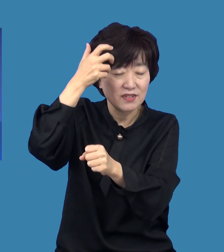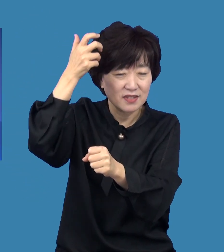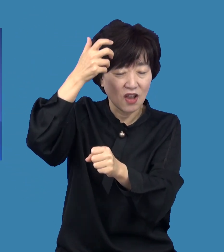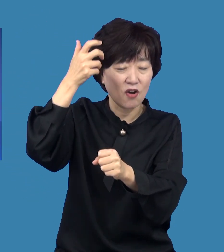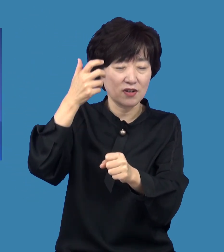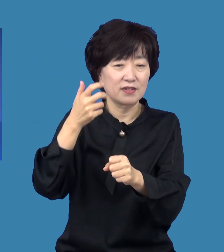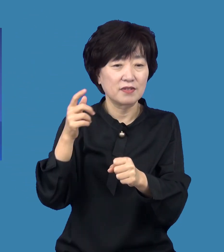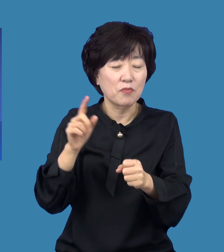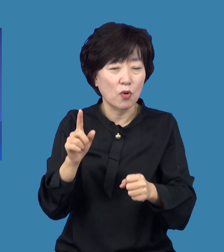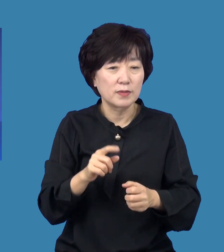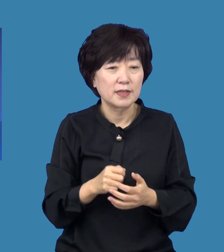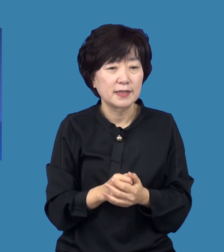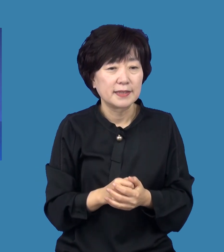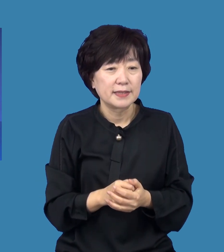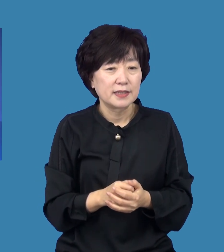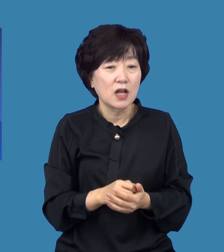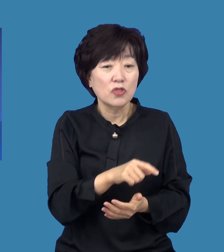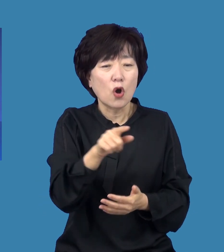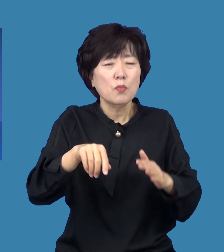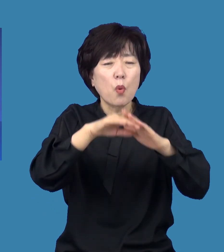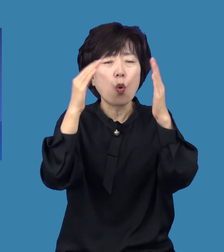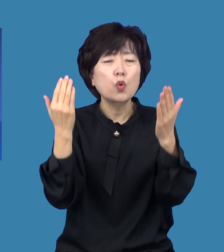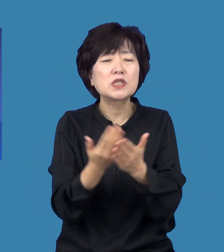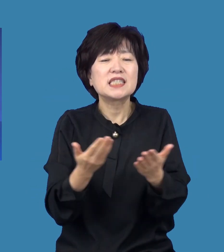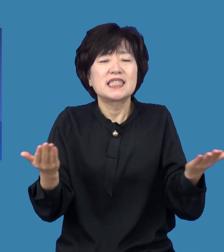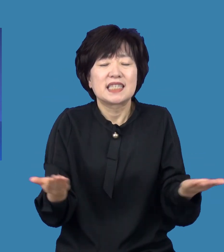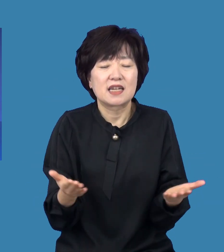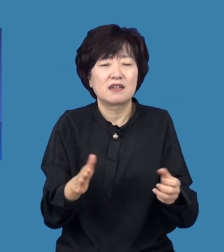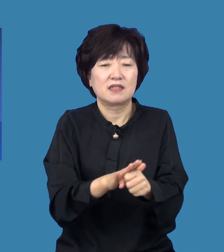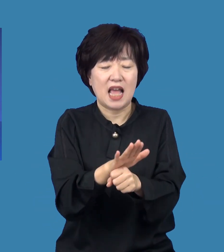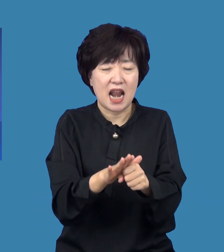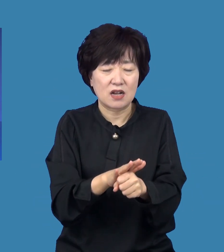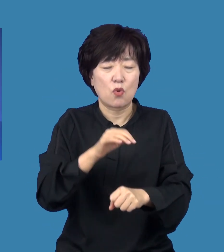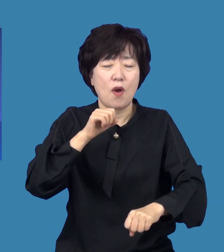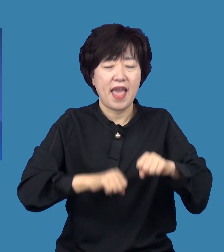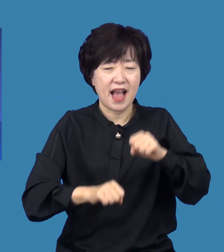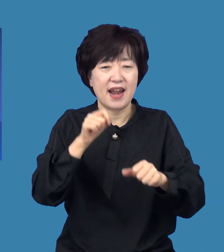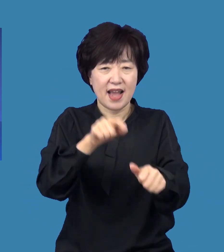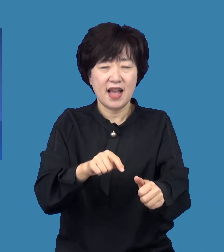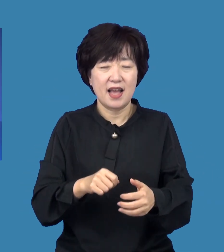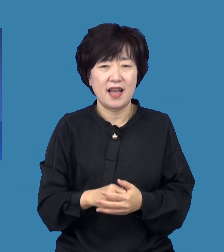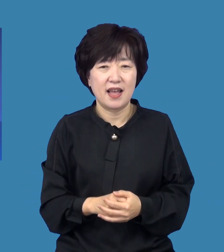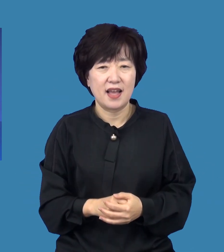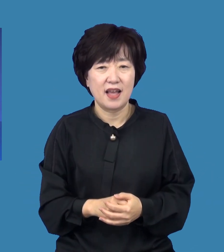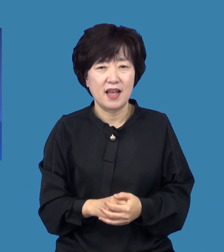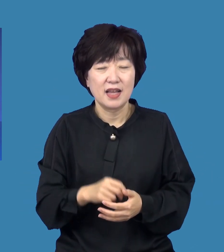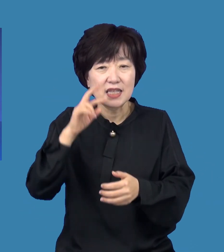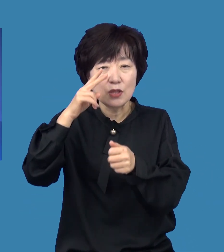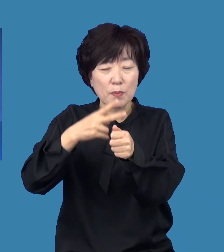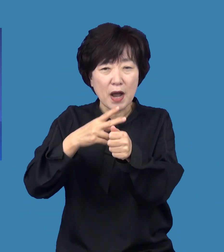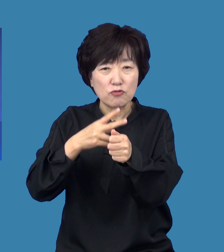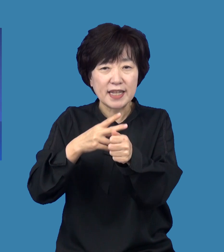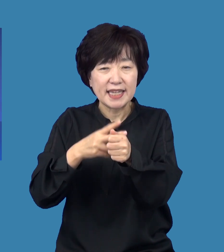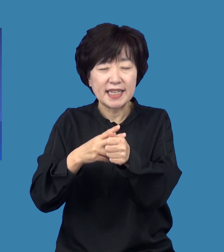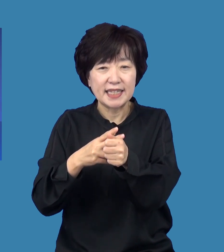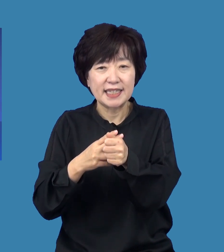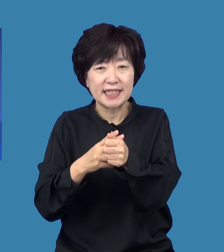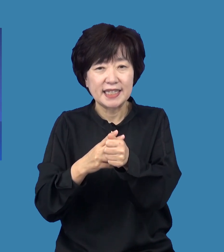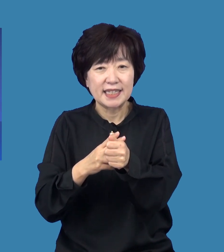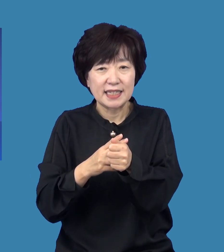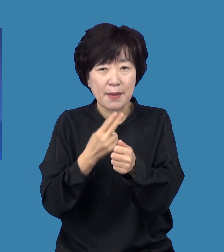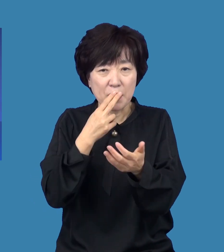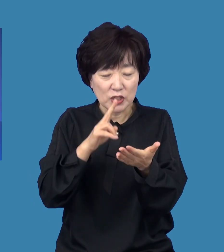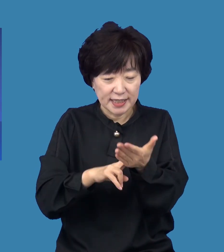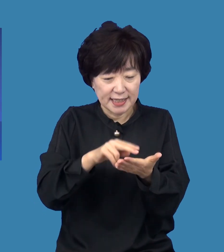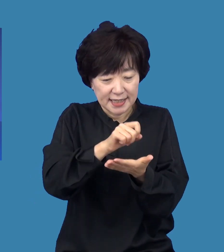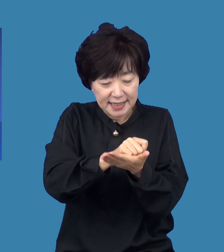자, 시작. 너의 모든 일을 사랑으로 행하라. 자, 이게 여러분, 바울이 이 서신서를